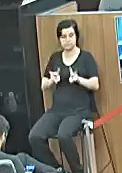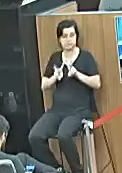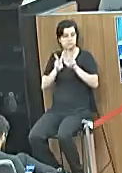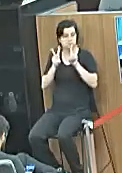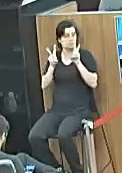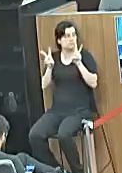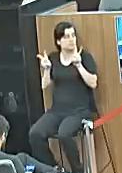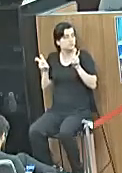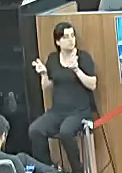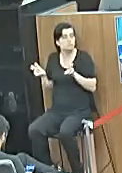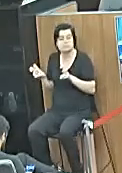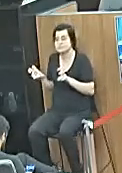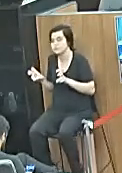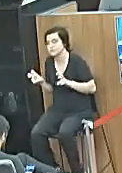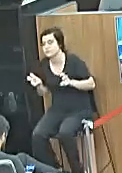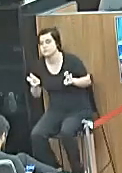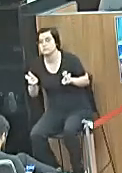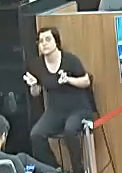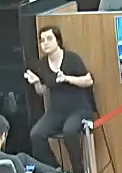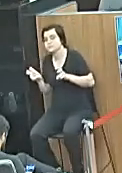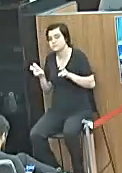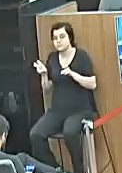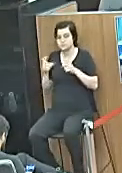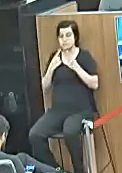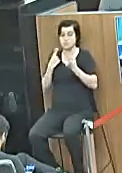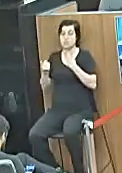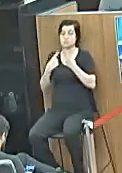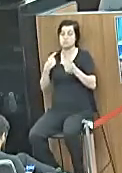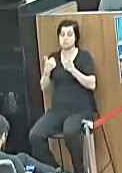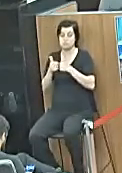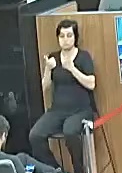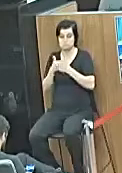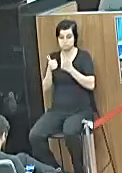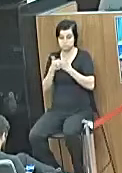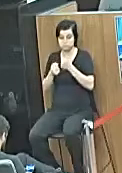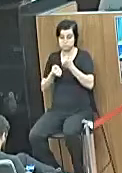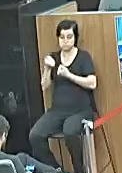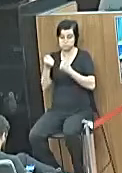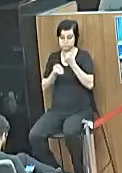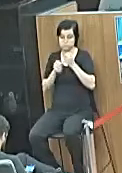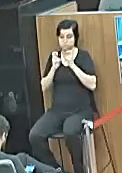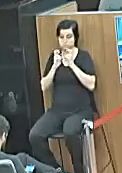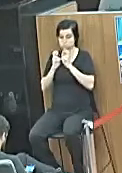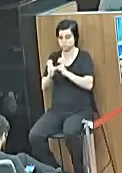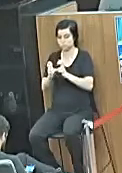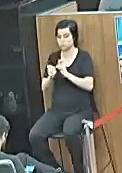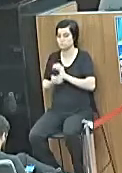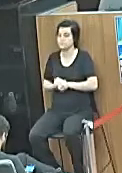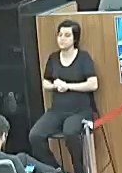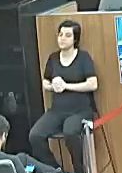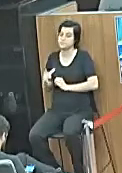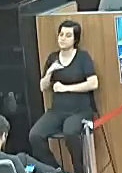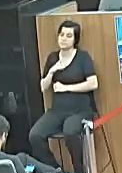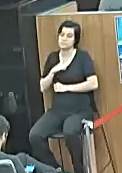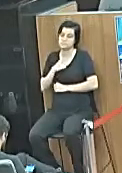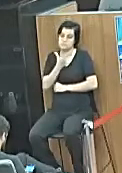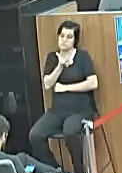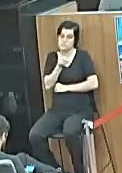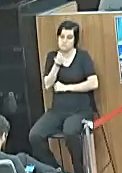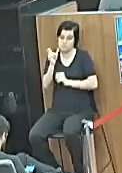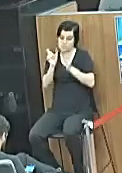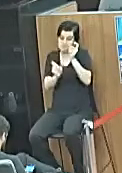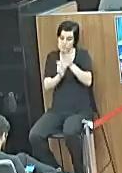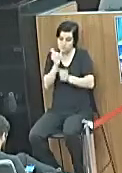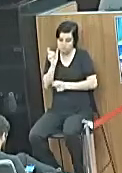transporte trânsito e municípios desenvolvimento regional com a participação de 26 pessoas optou por debater